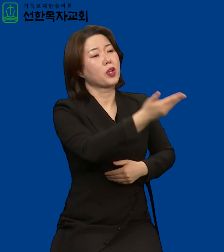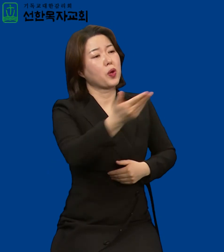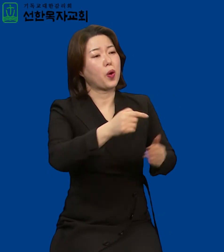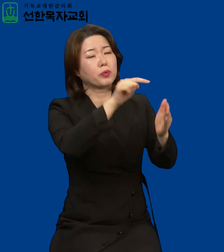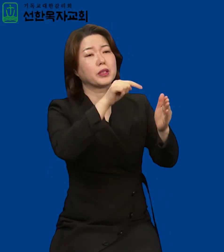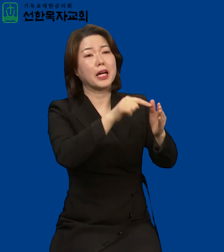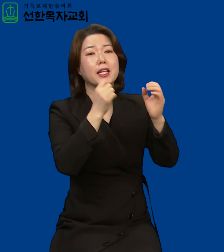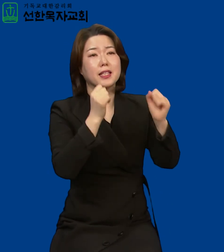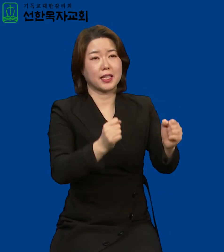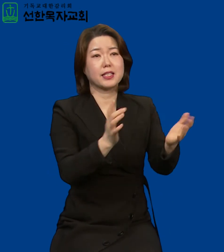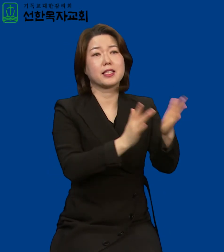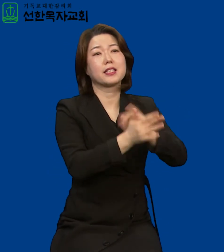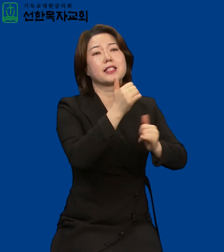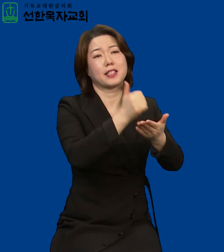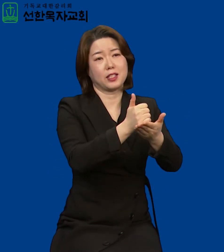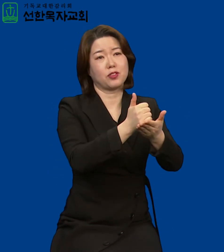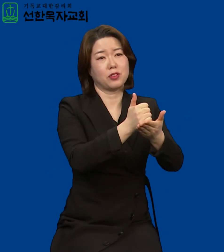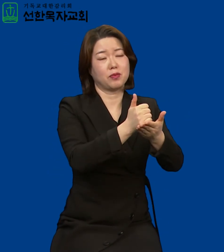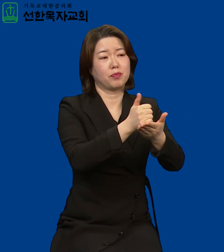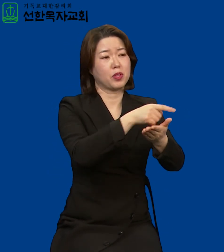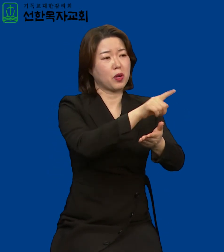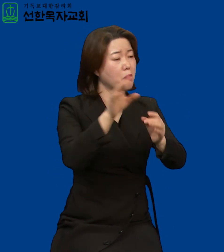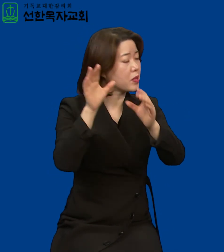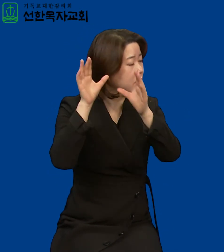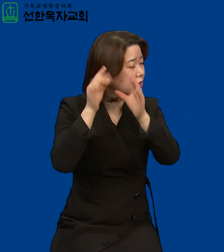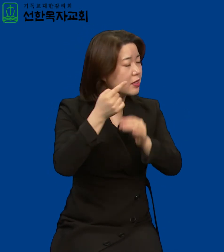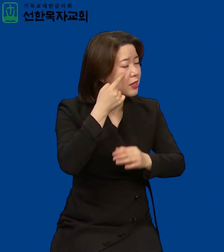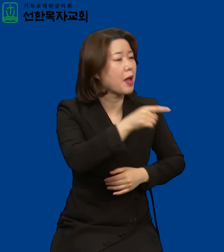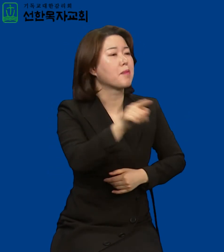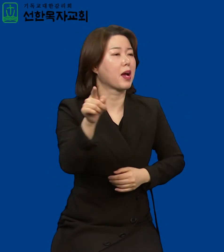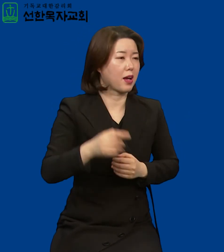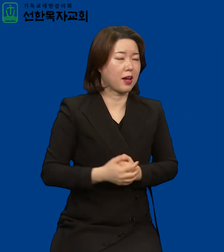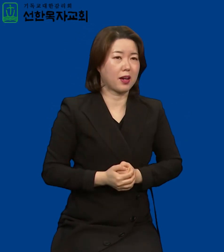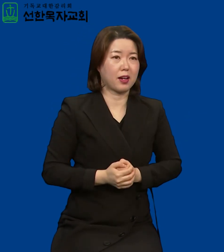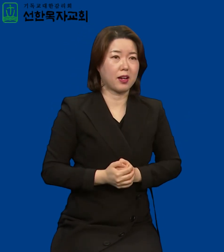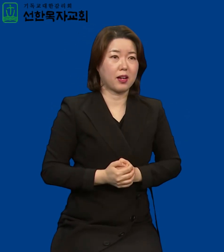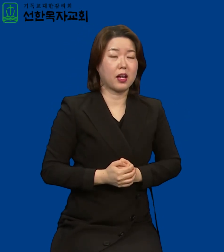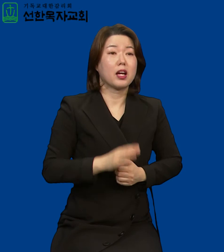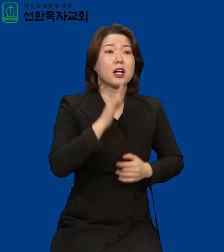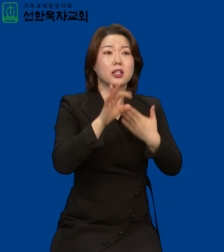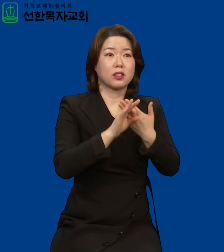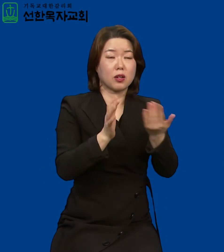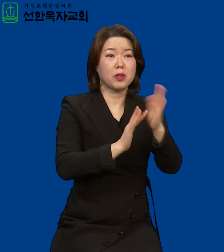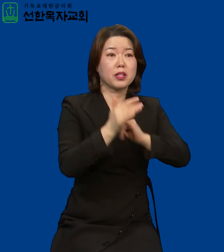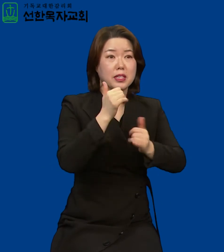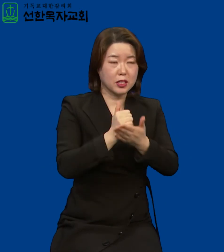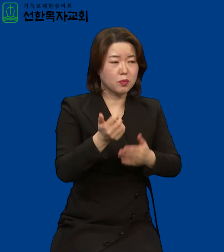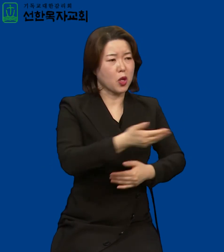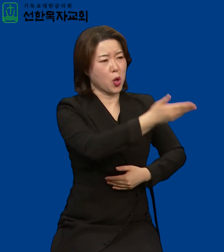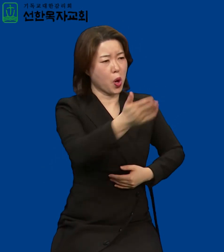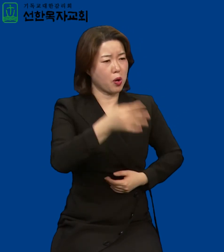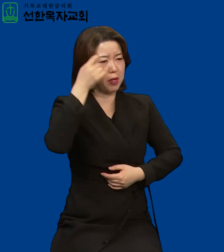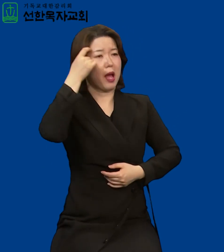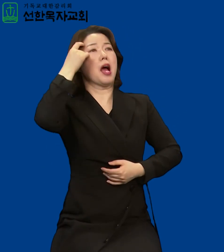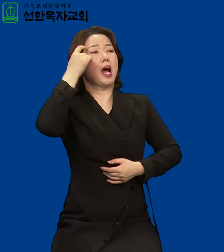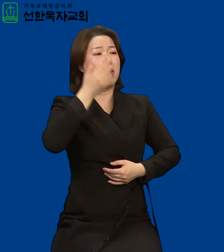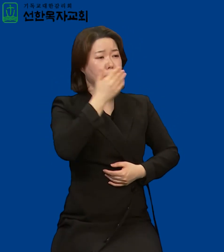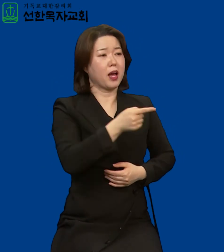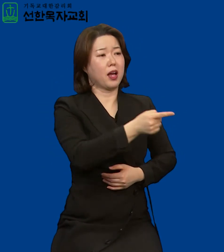계신 예수님께 여러분 귀 기울이세요. 그러면 예수님께서 여러분에게 깨닫게 하실